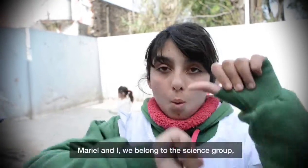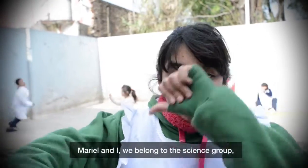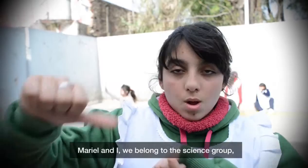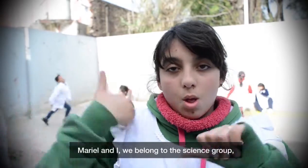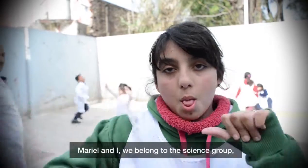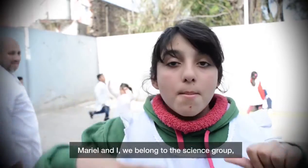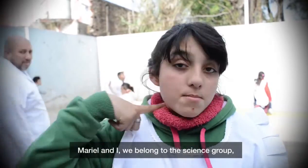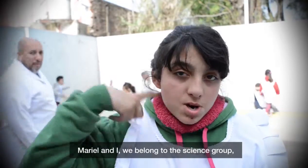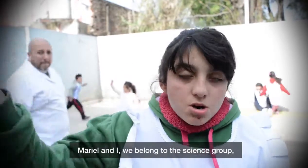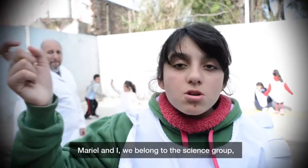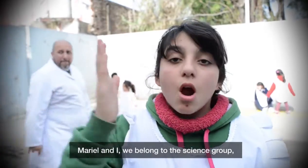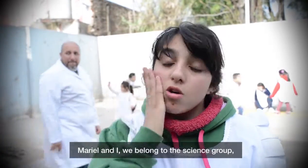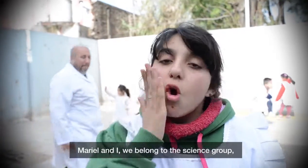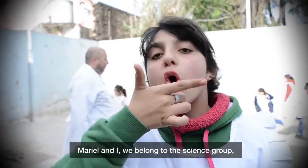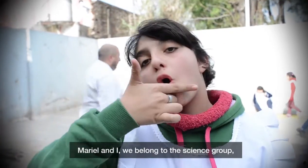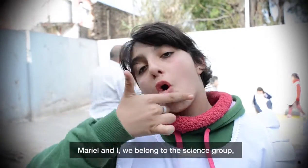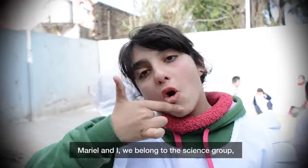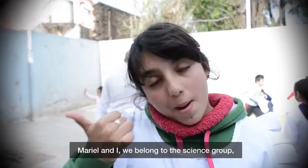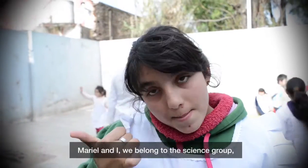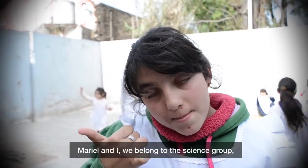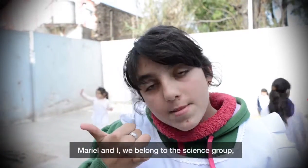Ariel y yo pertenecemos al grupo de ciencias,